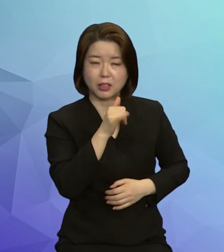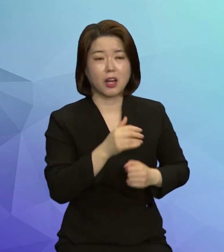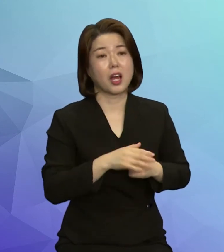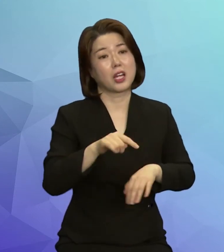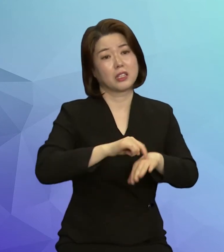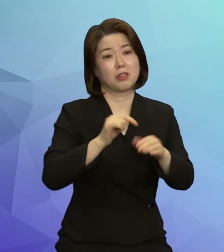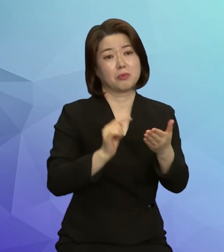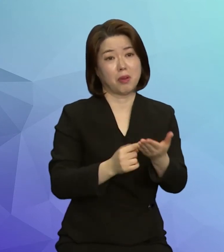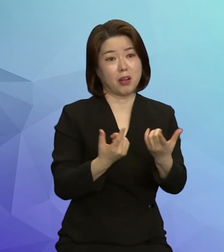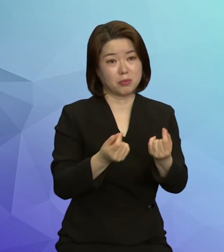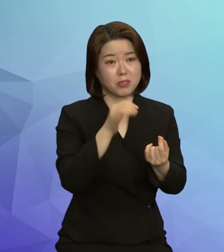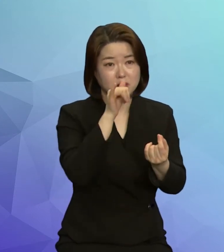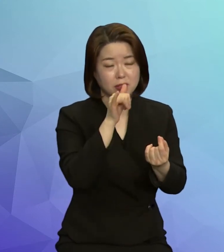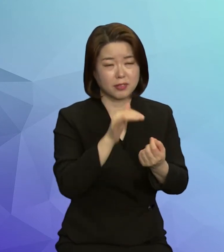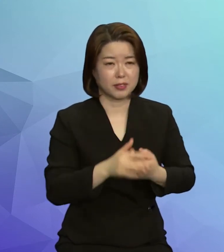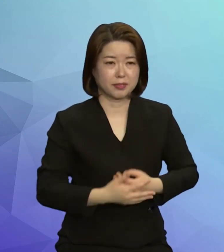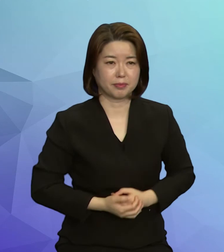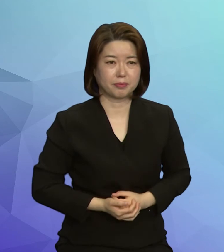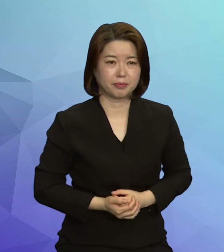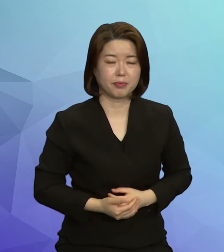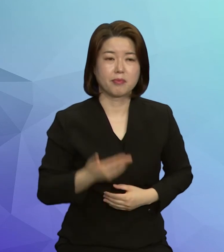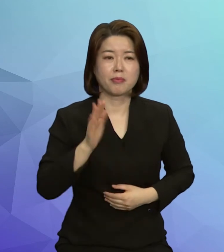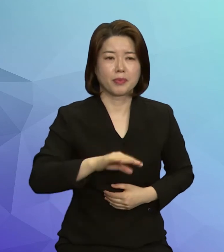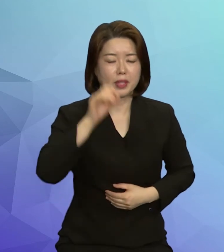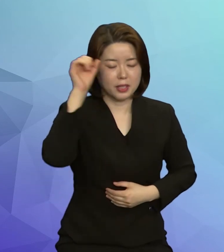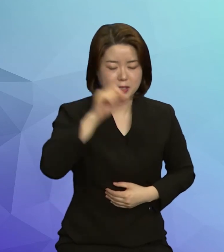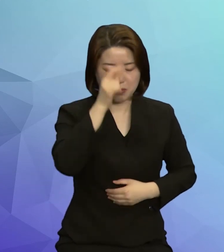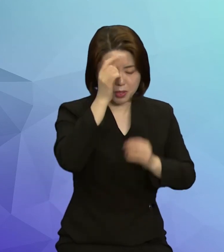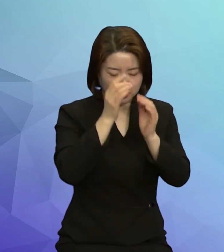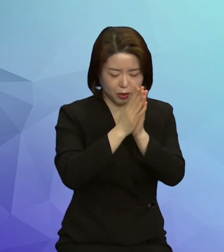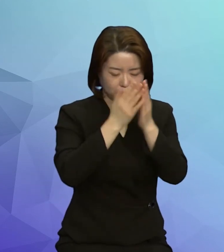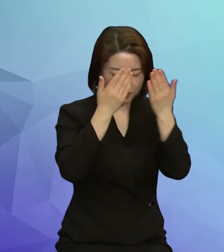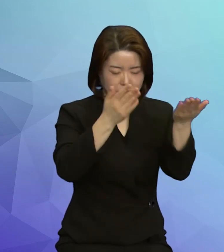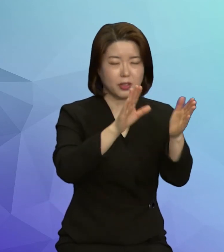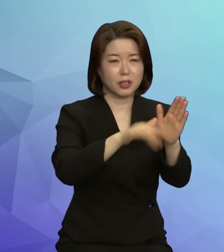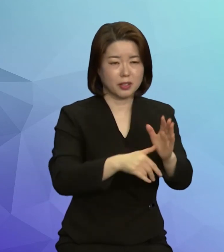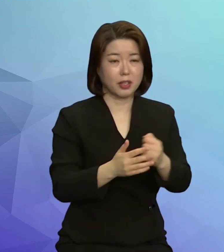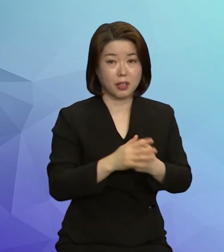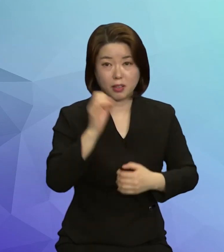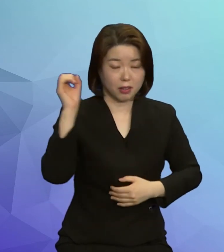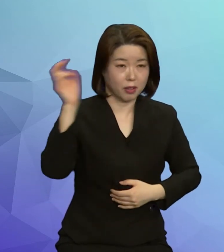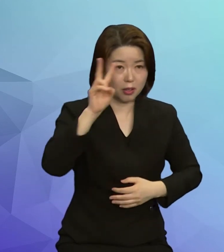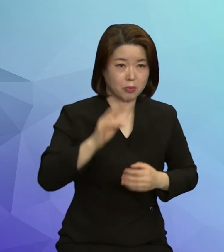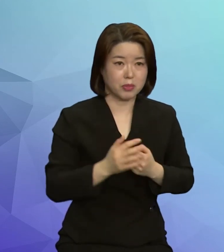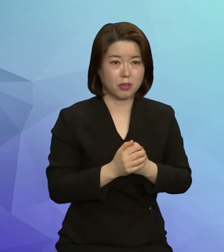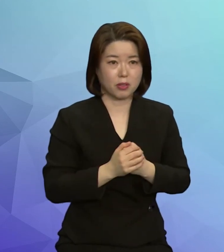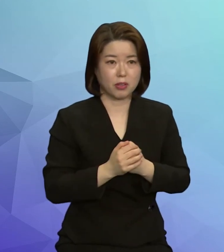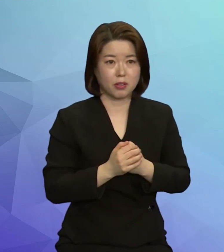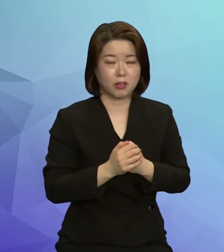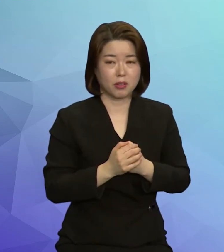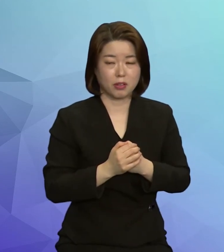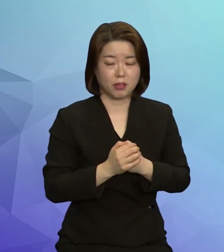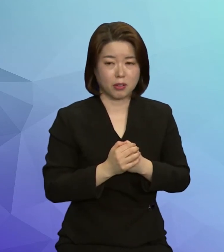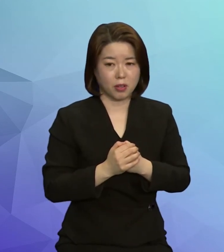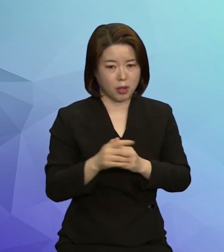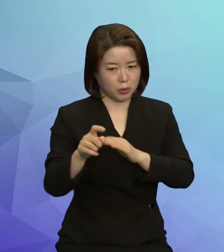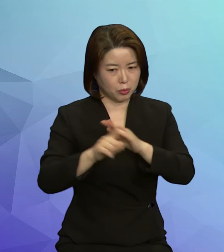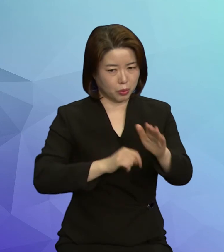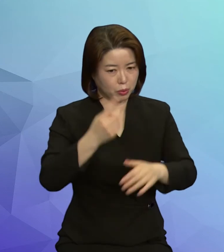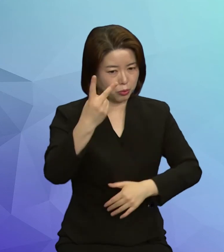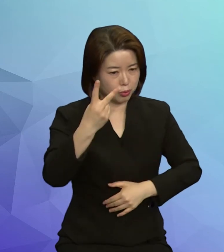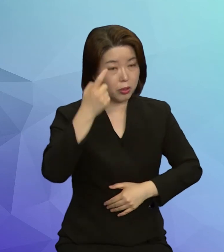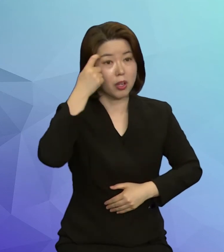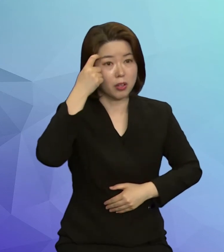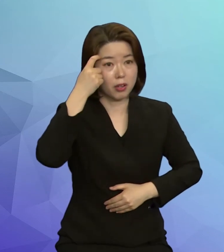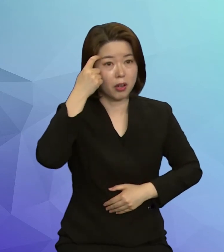듣겠네. 그런 마음도 들더라고. 그런데 새벽에 기도하는데 갑자기 도둑이 둘이었다는